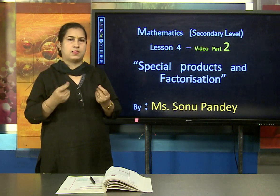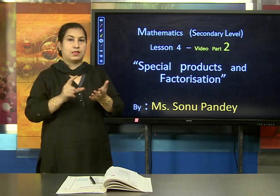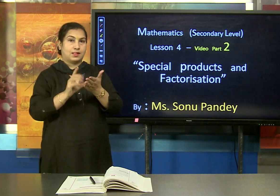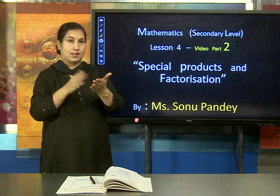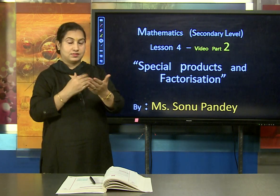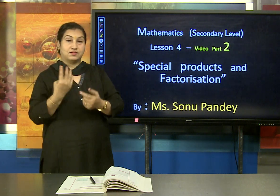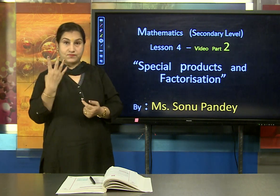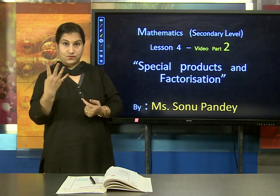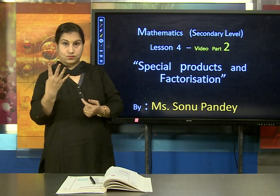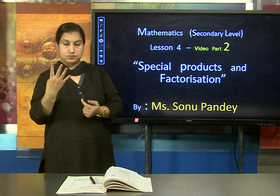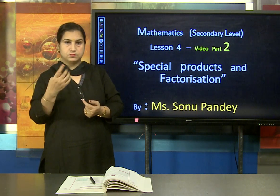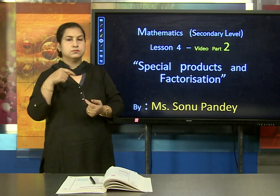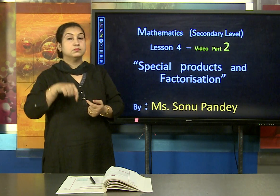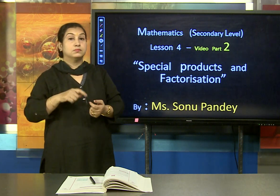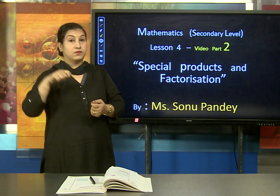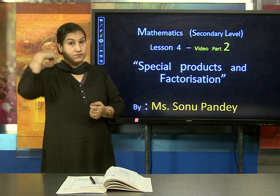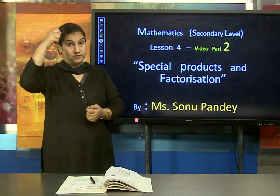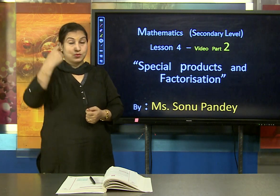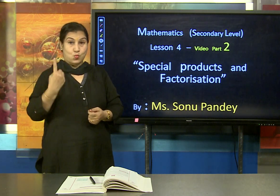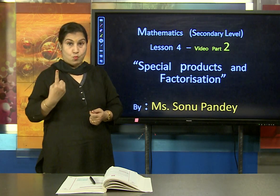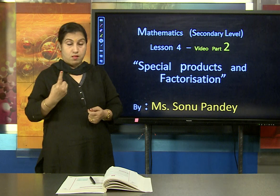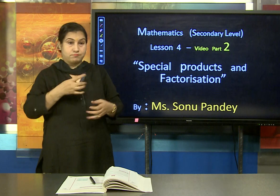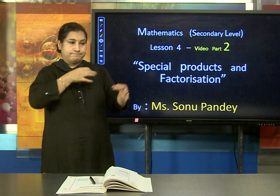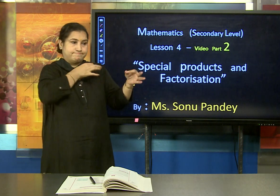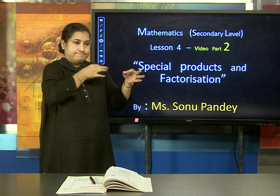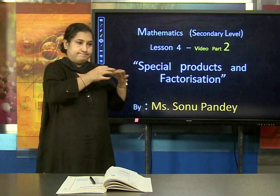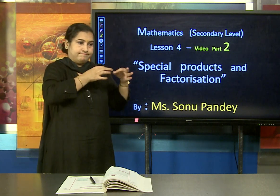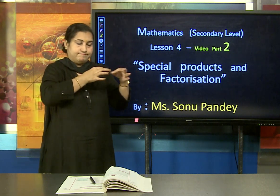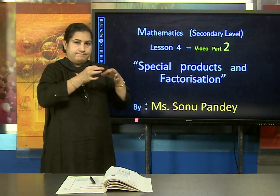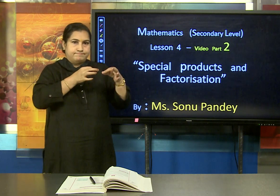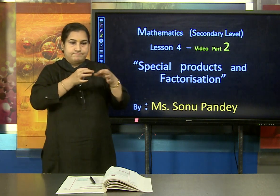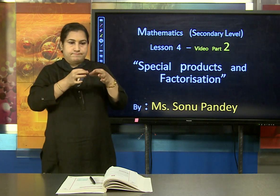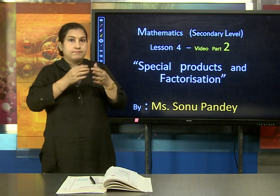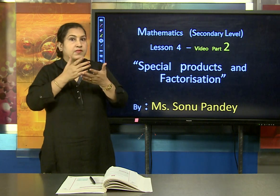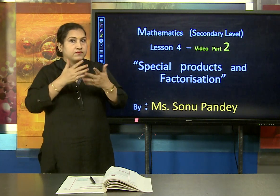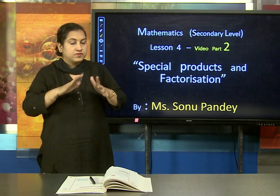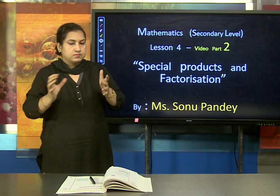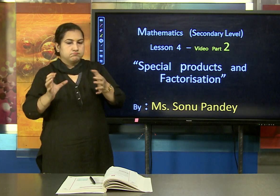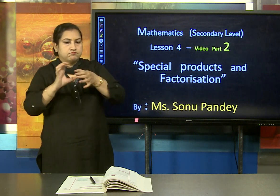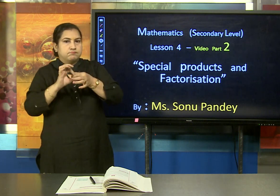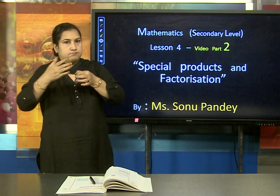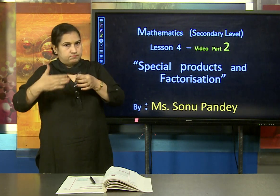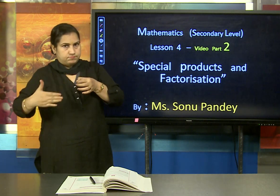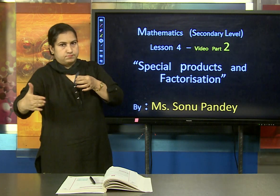मैथमेटिक्स लेसन 4 का वीडियो पार्ट 2 कर रहे हैं। पार्ट 1 हम काफ़ी समझ चुके